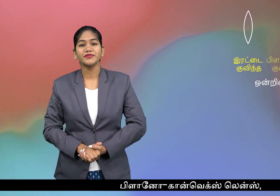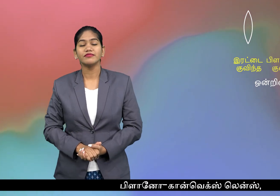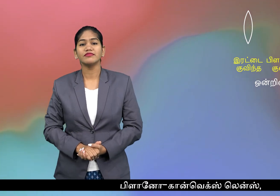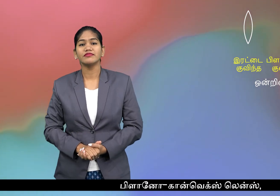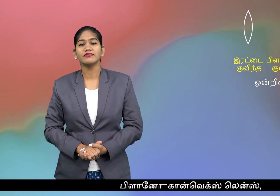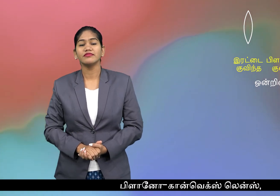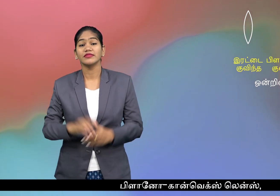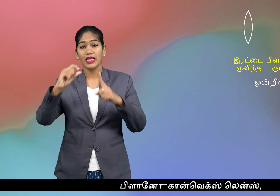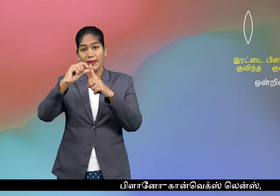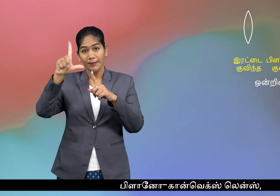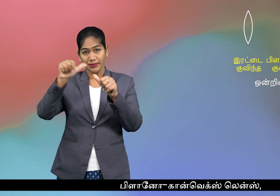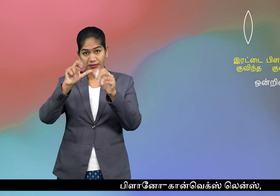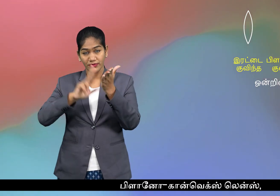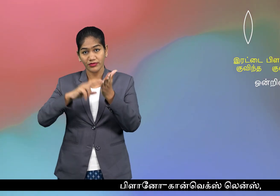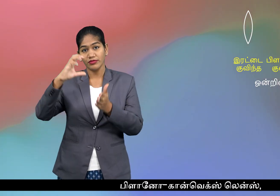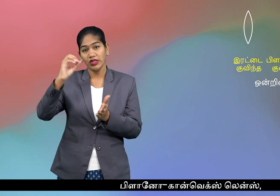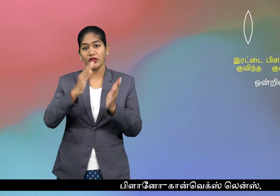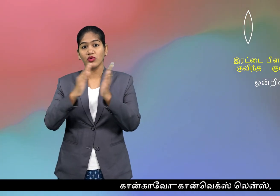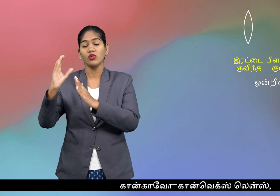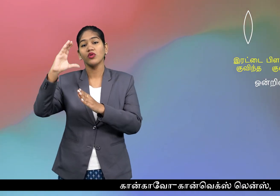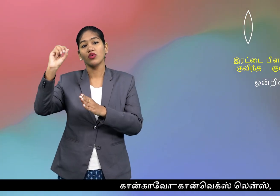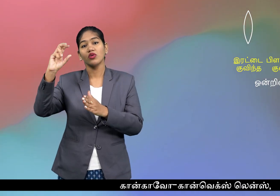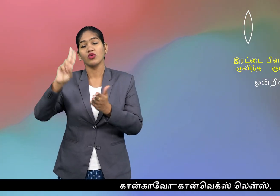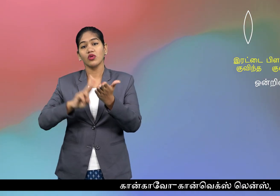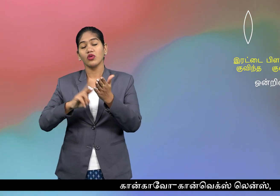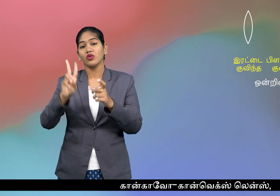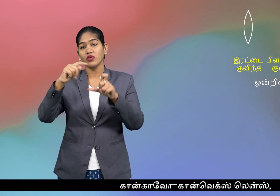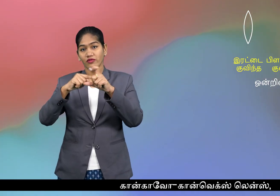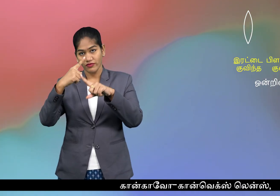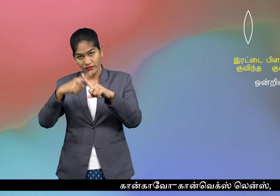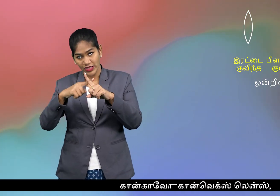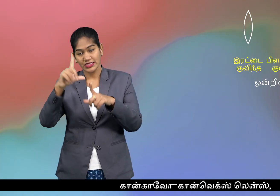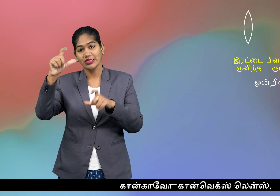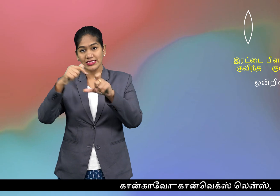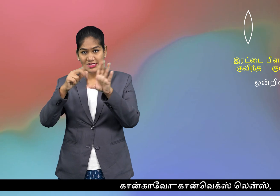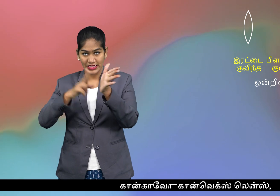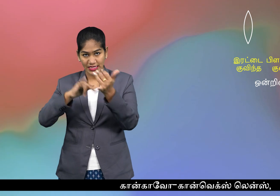தலகு குவிவு வில்லை, குழிவு குவிவு வில்லை,